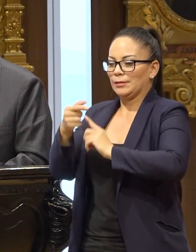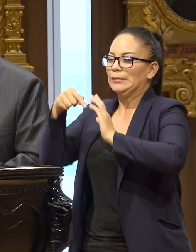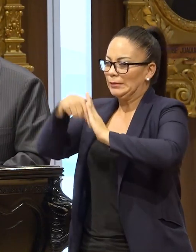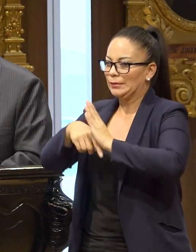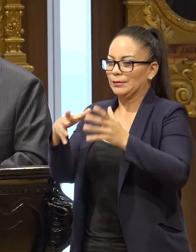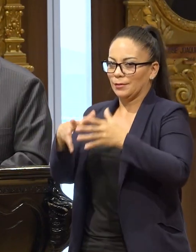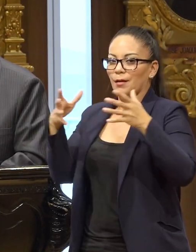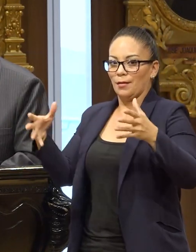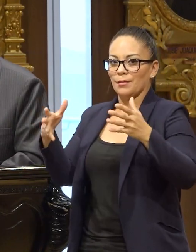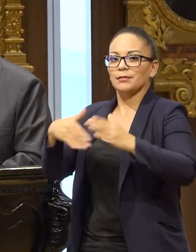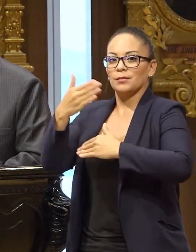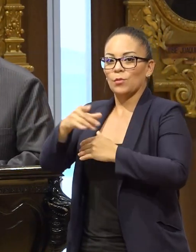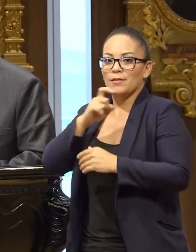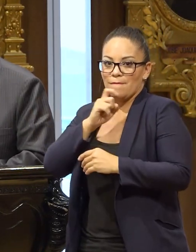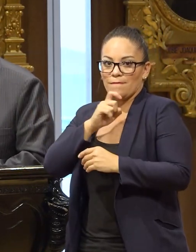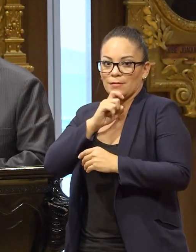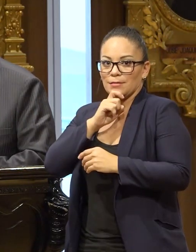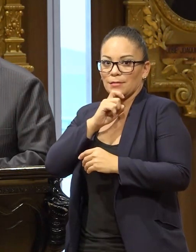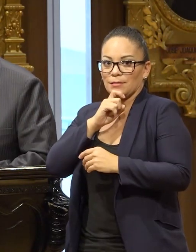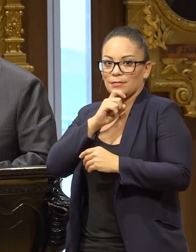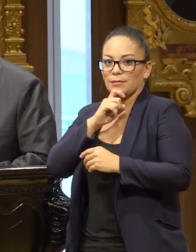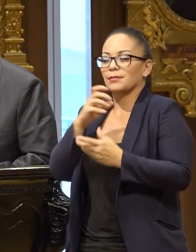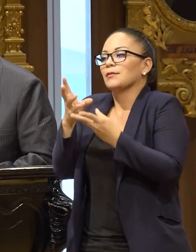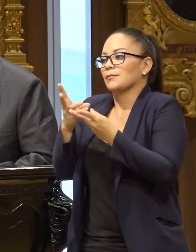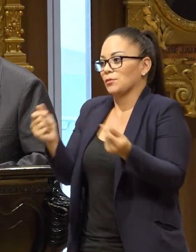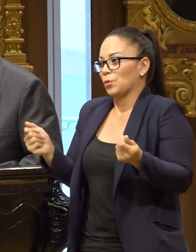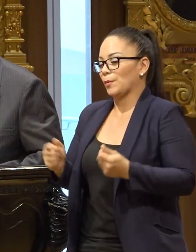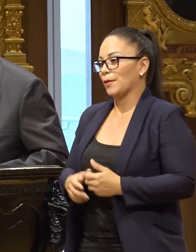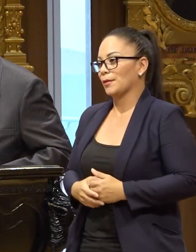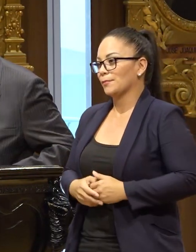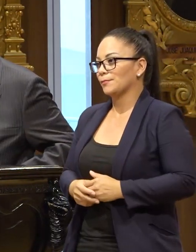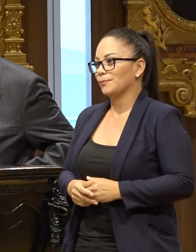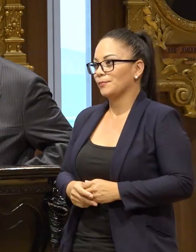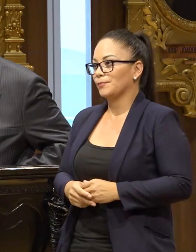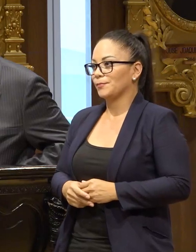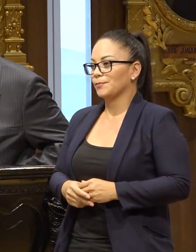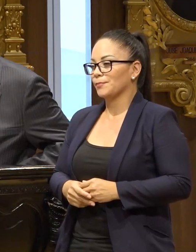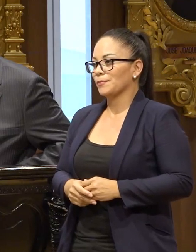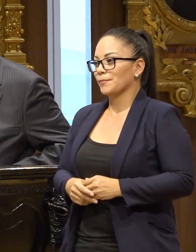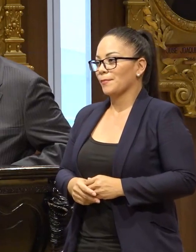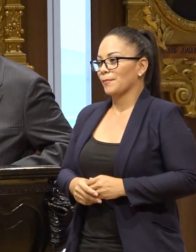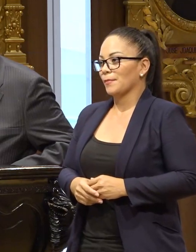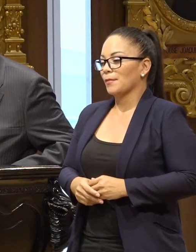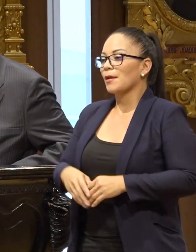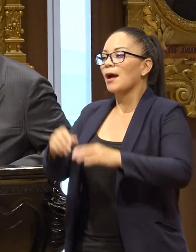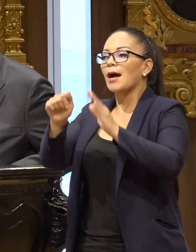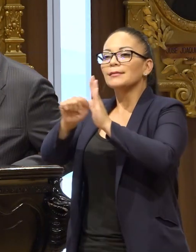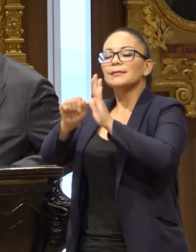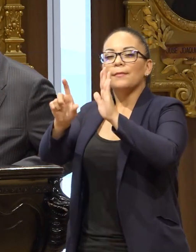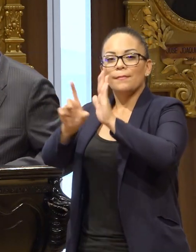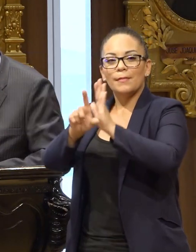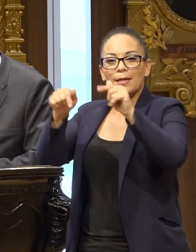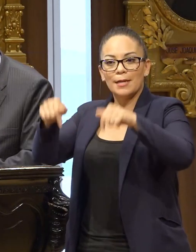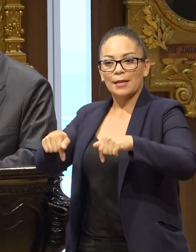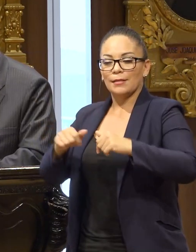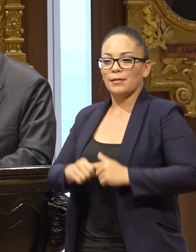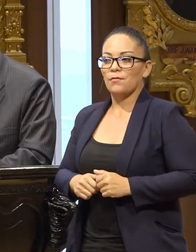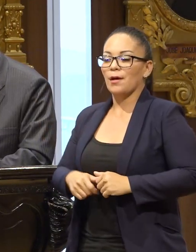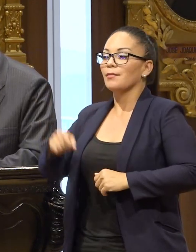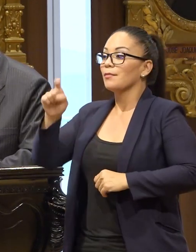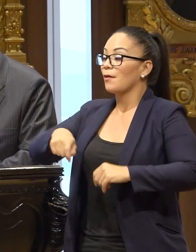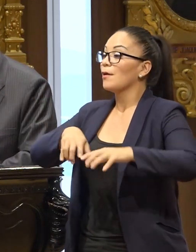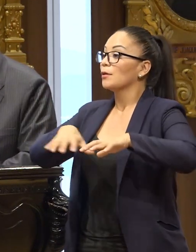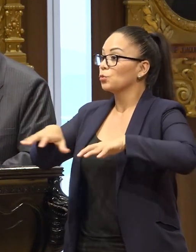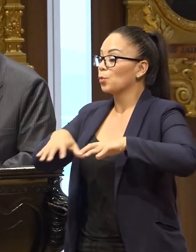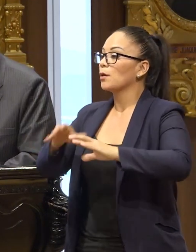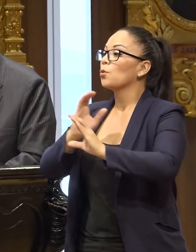que luego son difíciles de revertir. Esta Asamblea Legislativa debe actuar